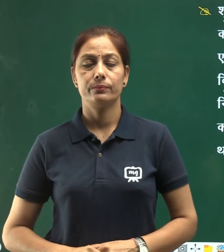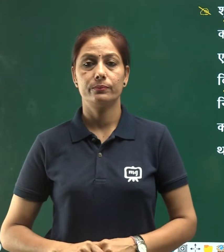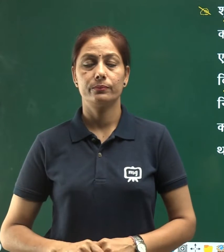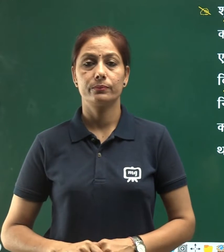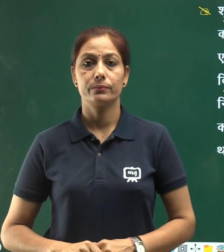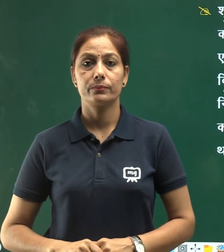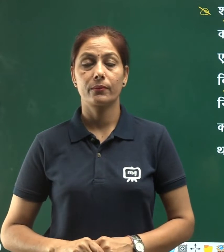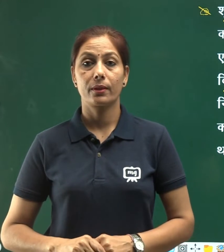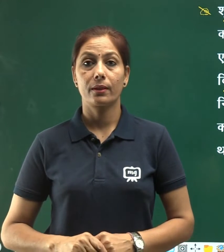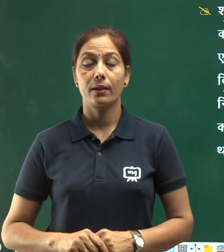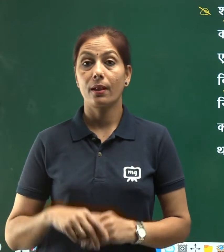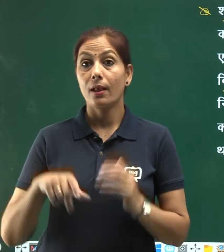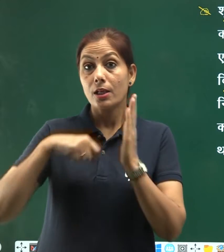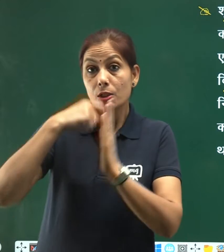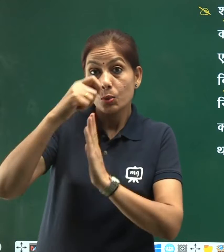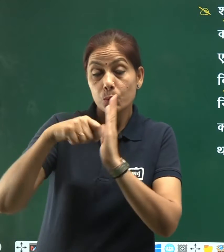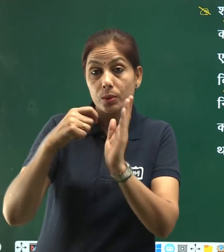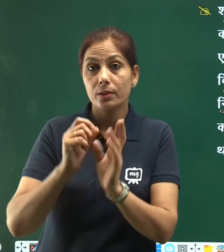भूमिका निभाने के लिए